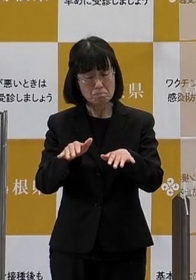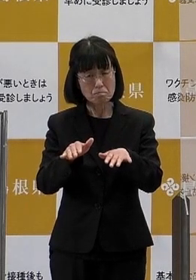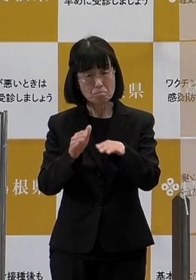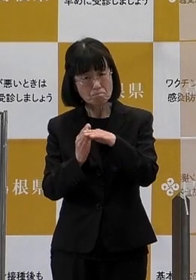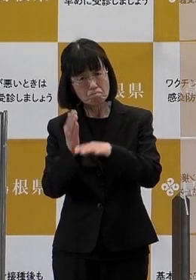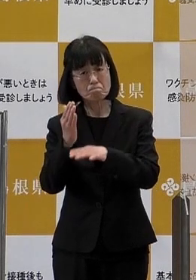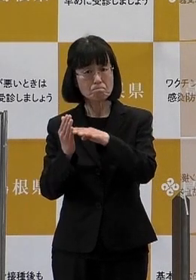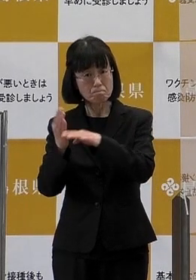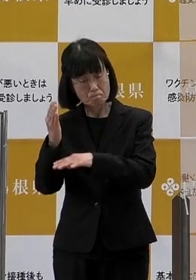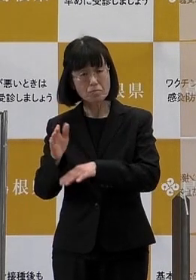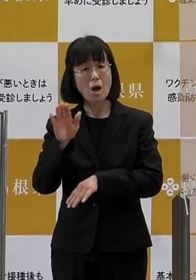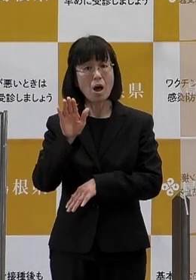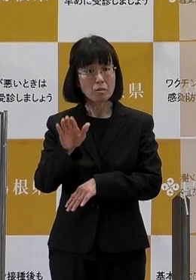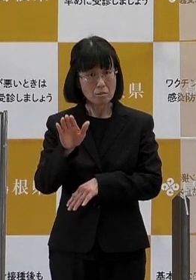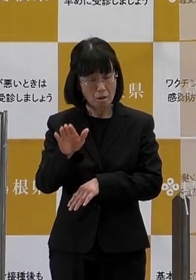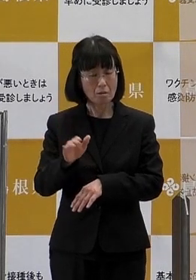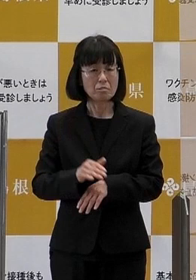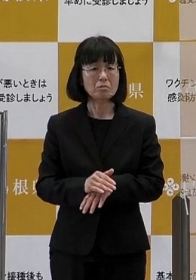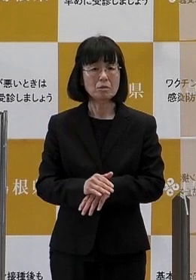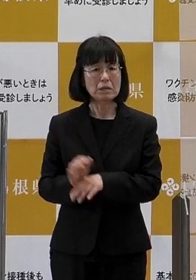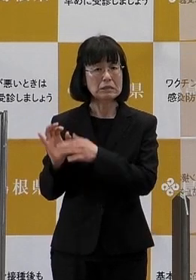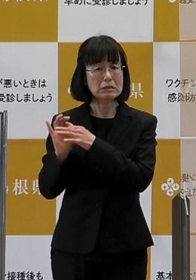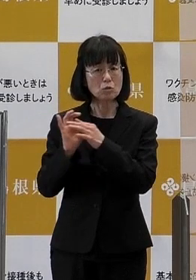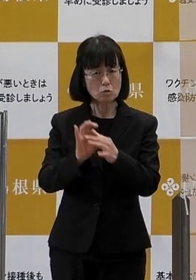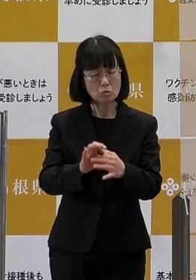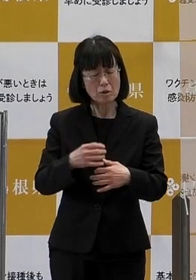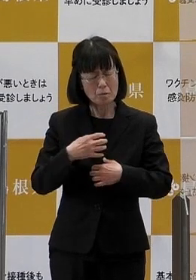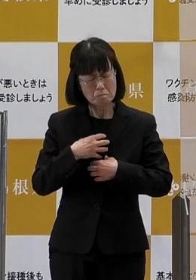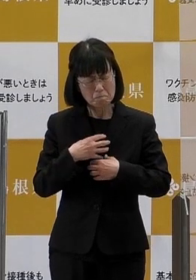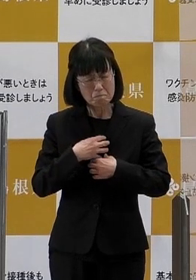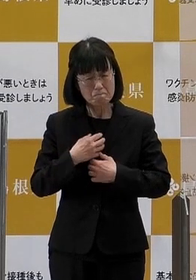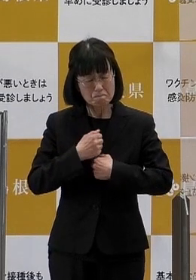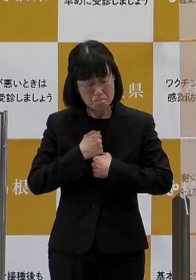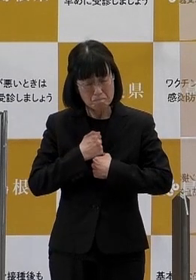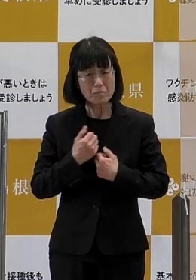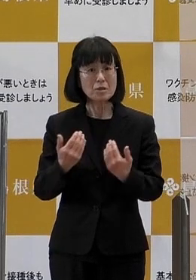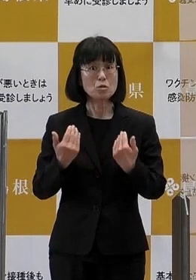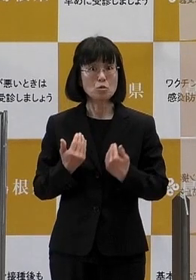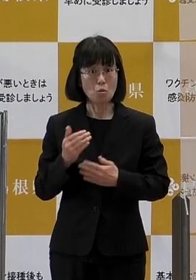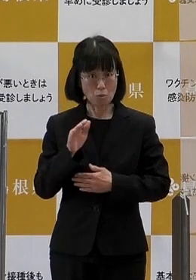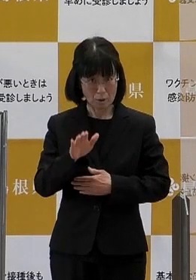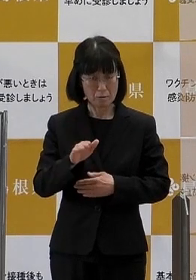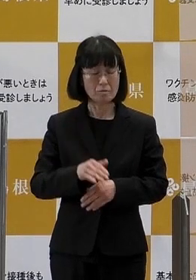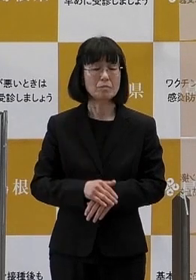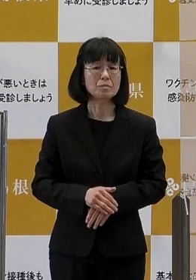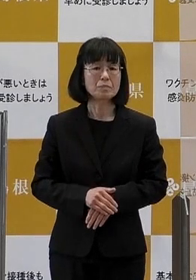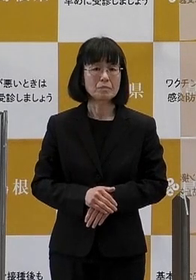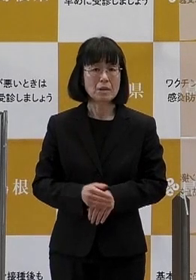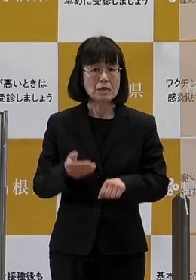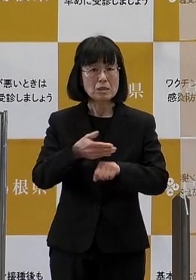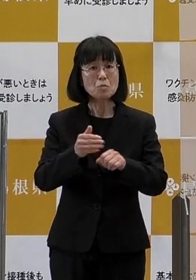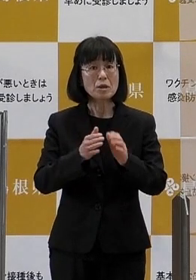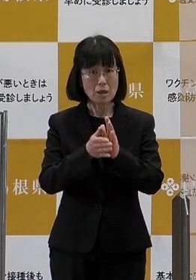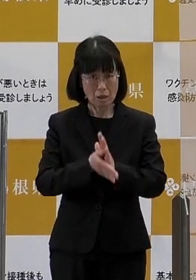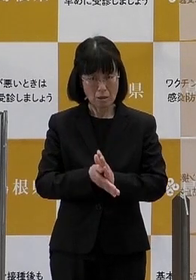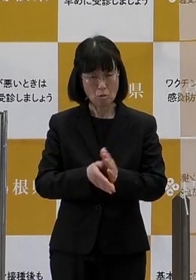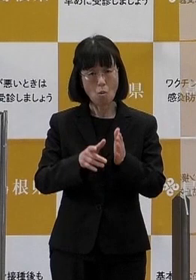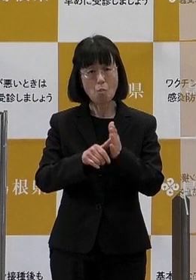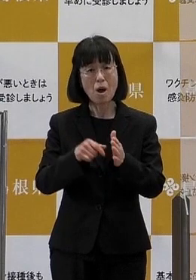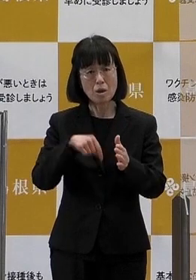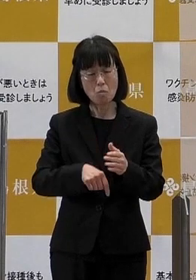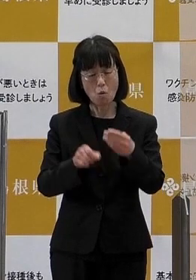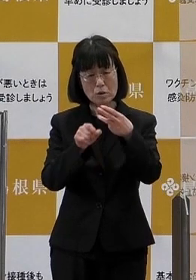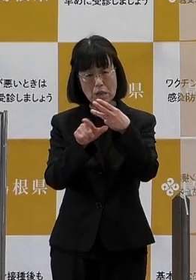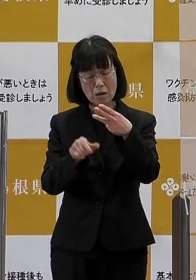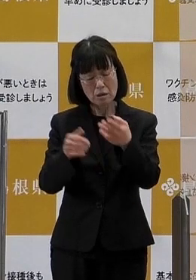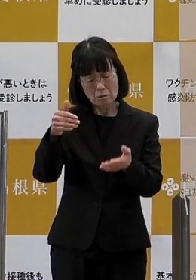続くなど、引き続き警戒が必要な状況にあります。島根県におきましても3月下旬以